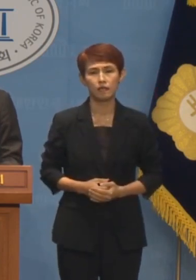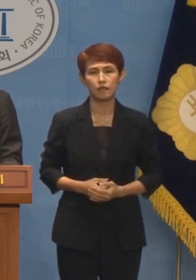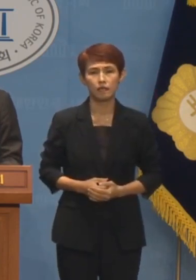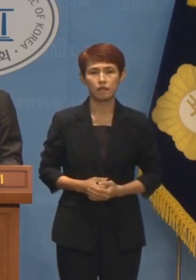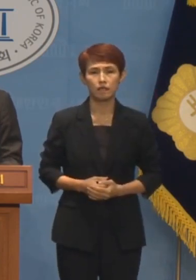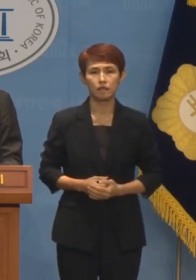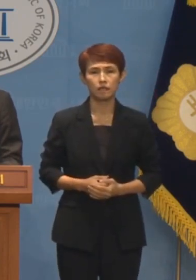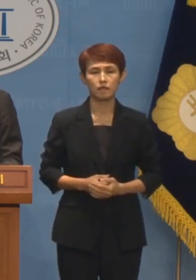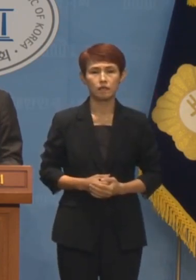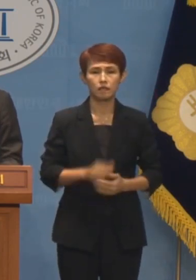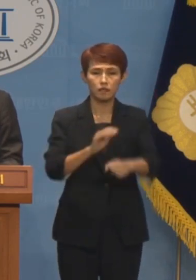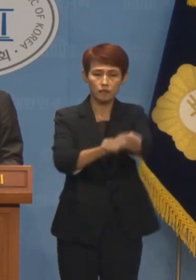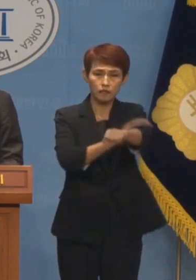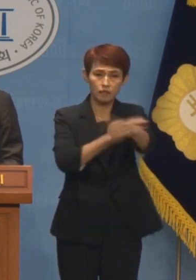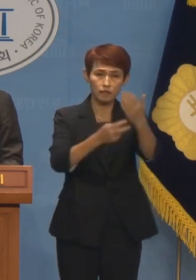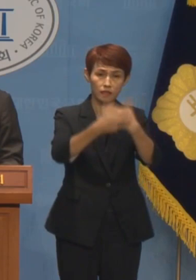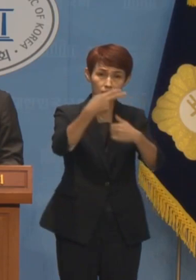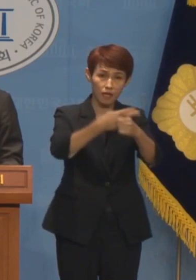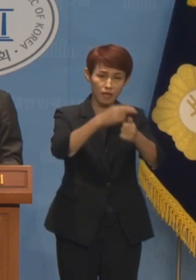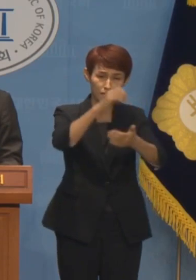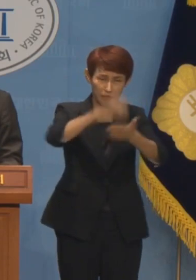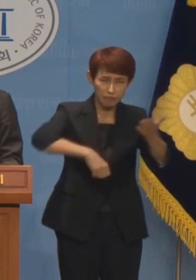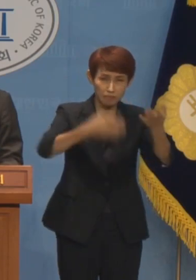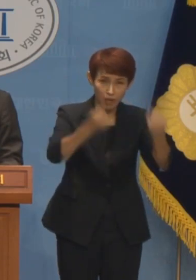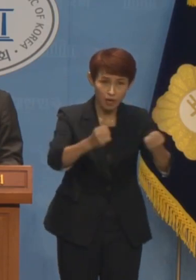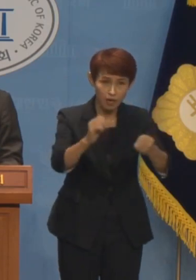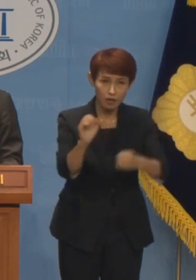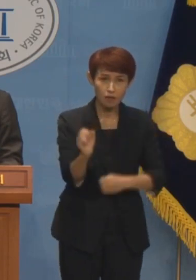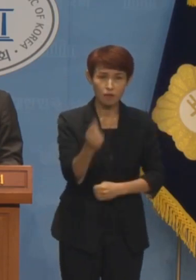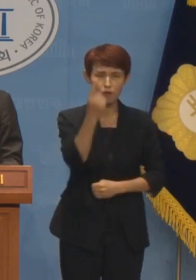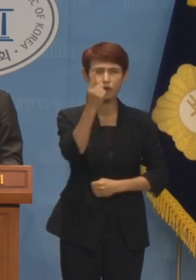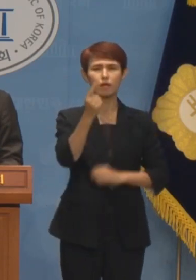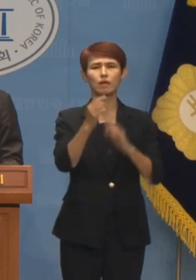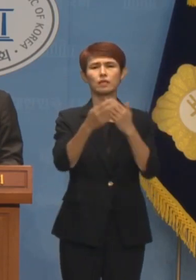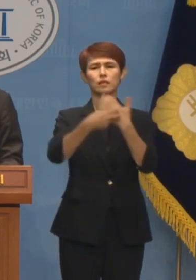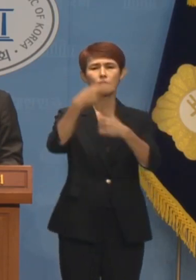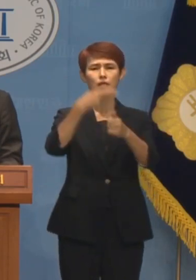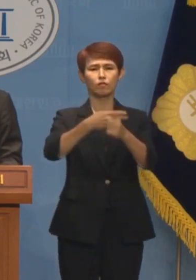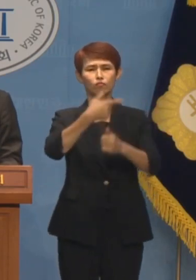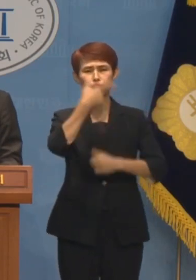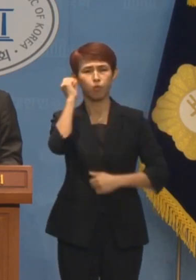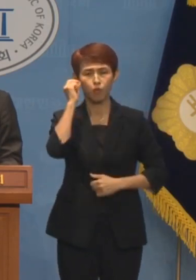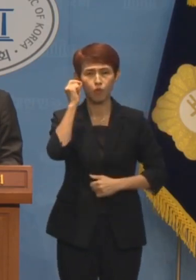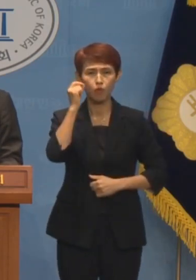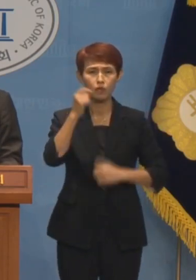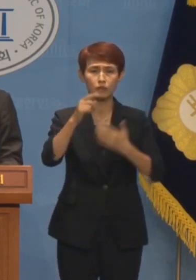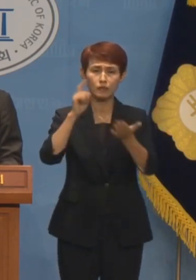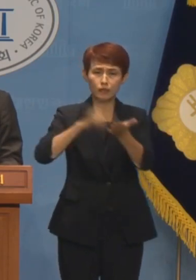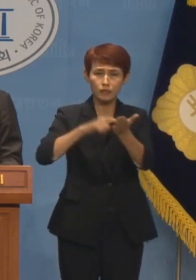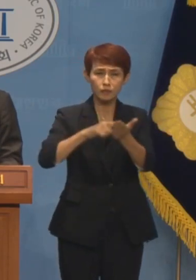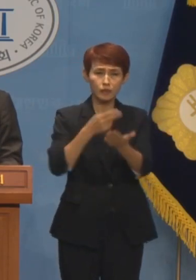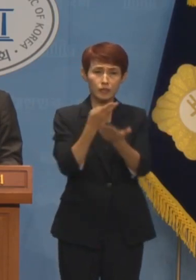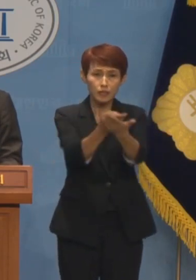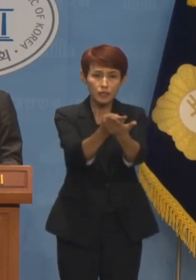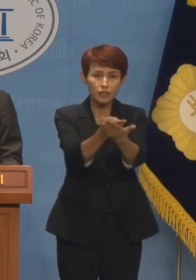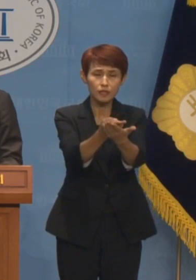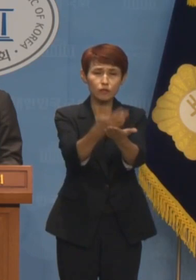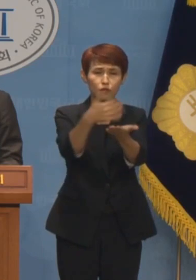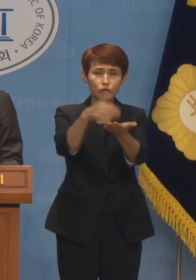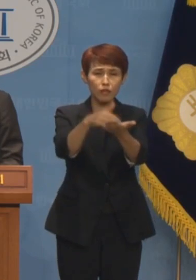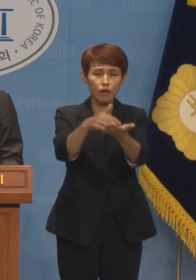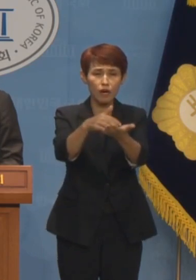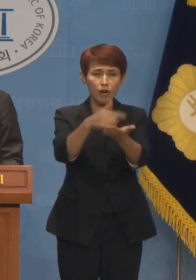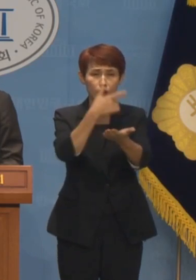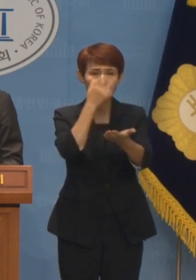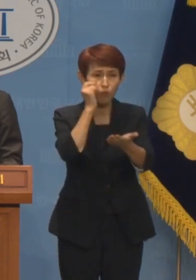전공의 집단 사직 여파로 안 그래도 인력이 부족해 응급실 병상을 축소한